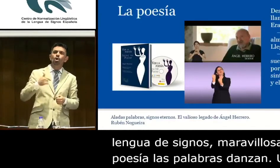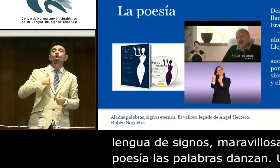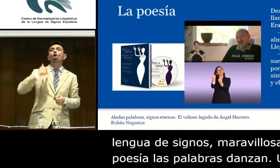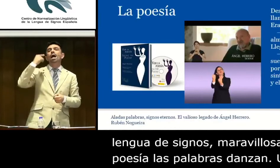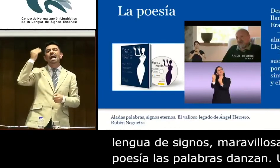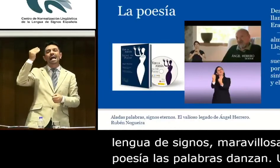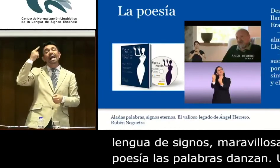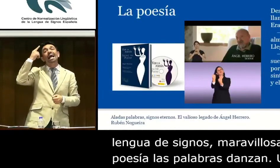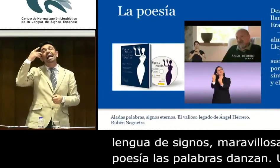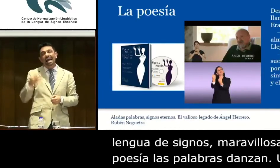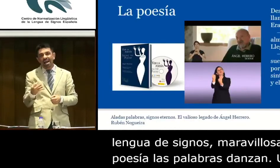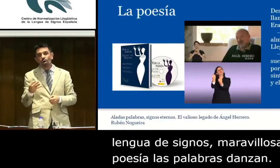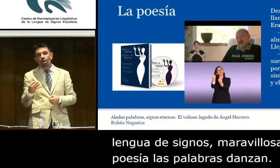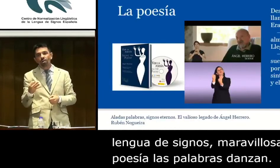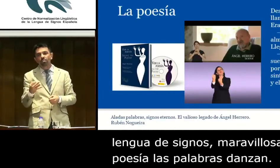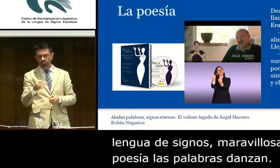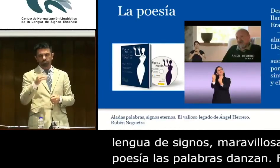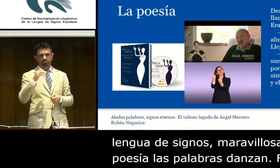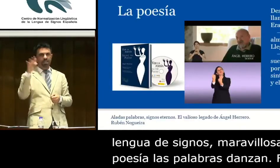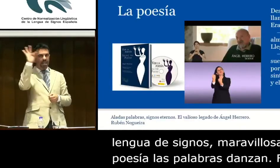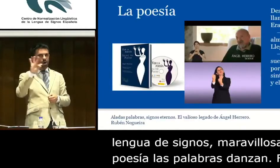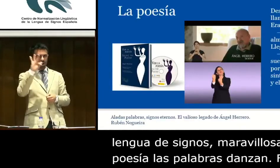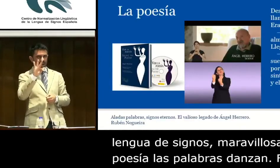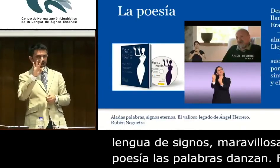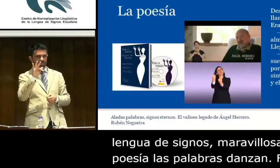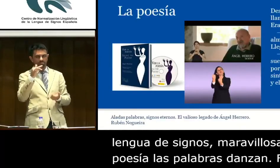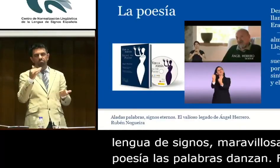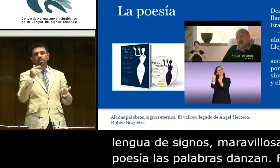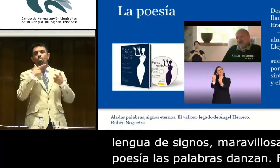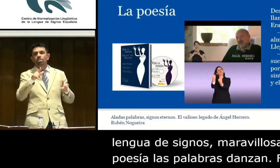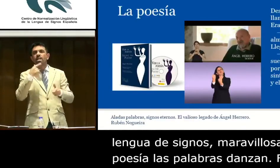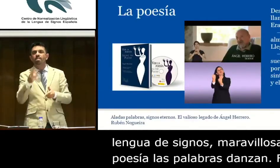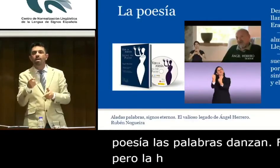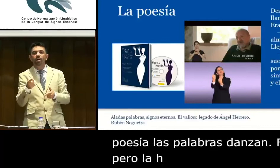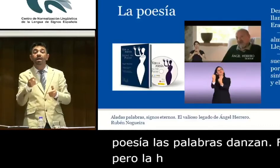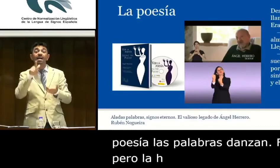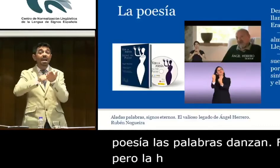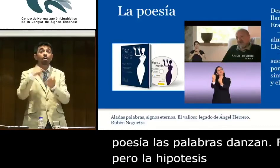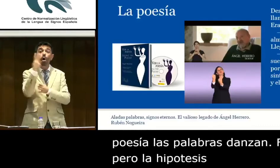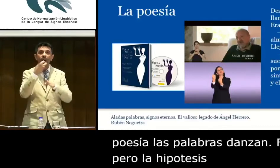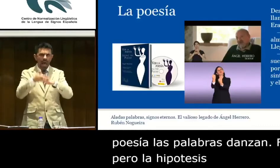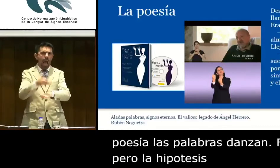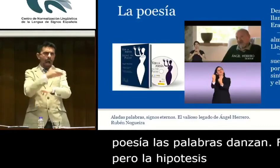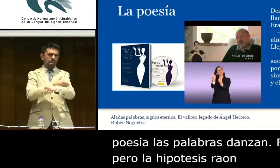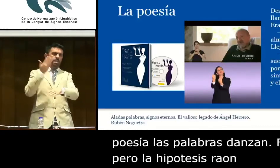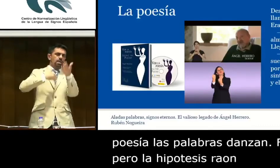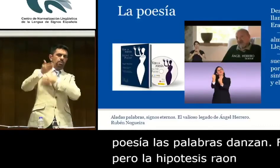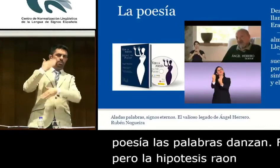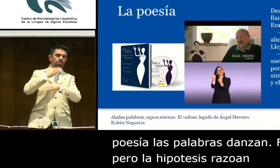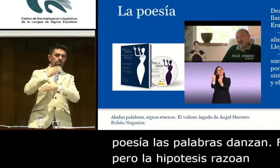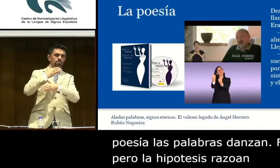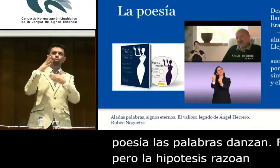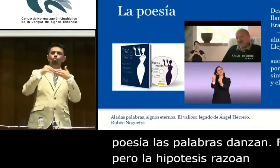razonable de que antes del lenguaje oral nuestros antepasados conocieron esa técnica de